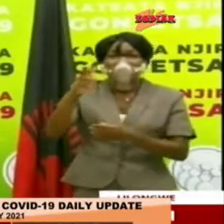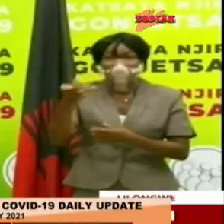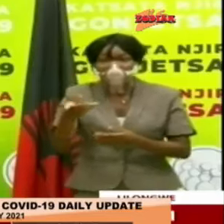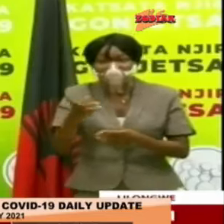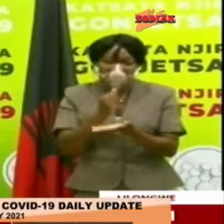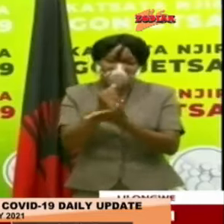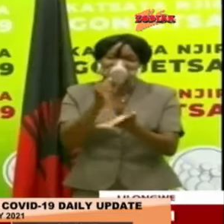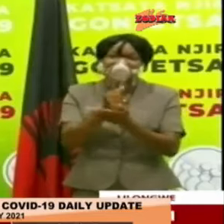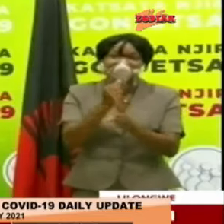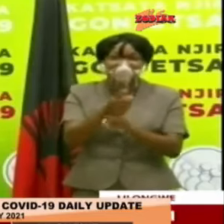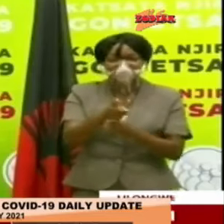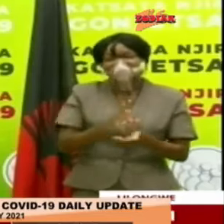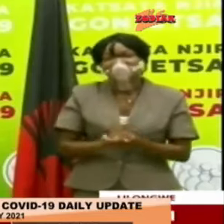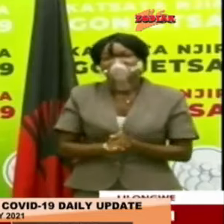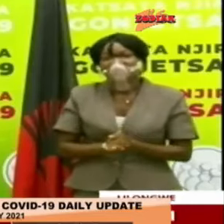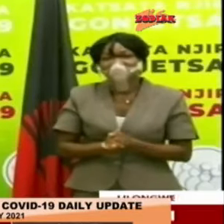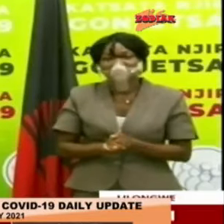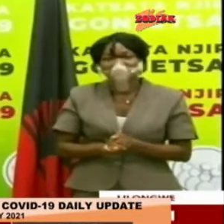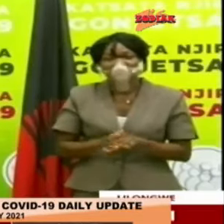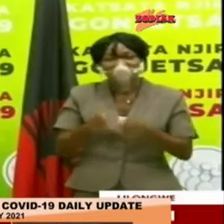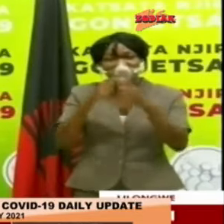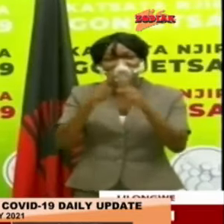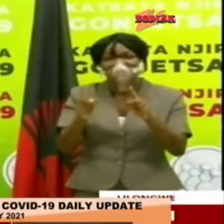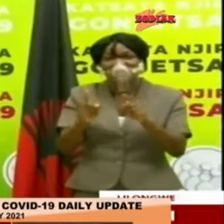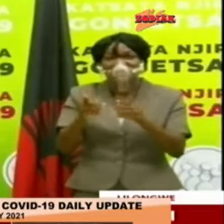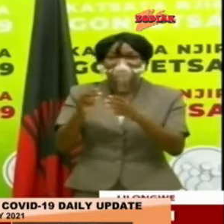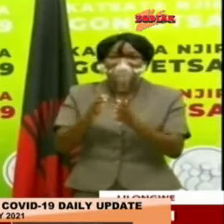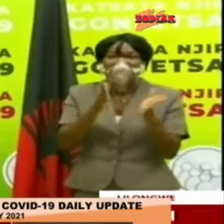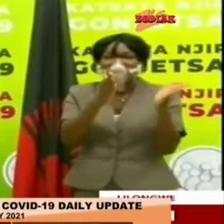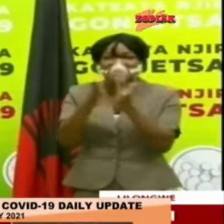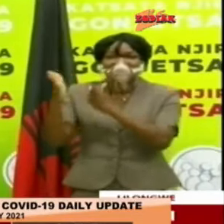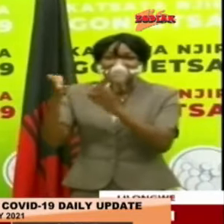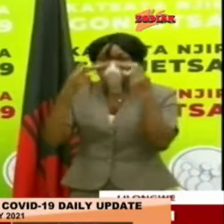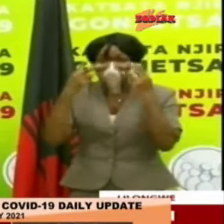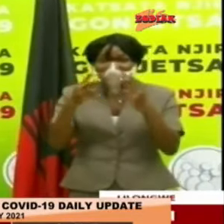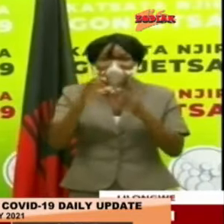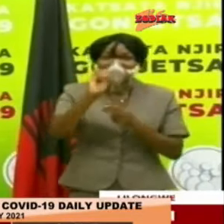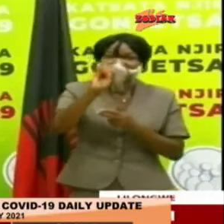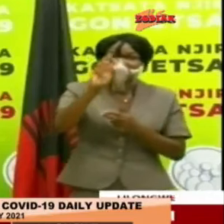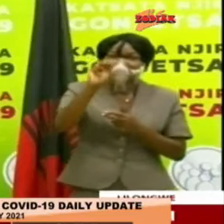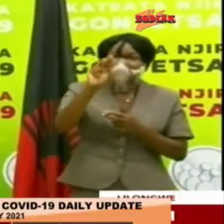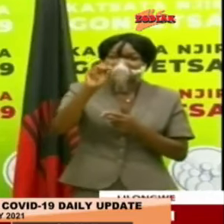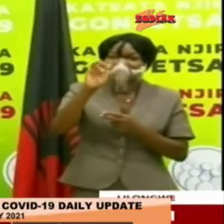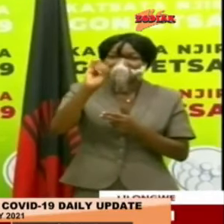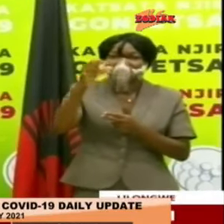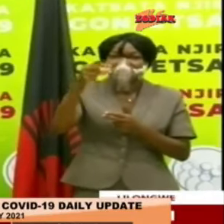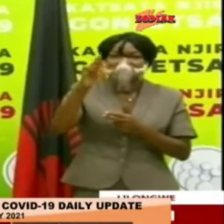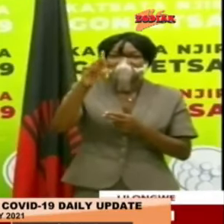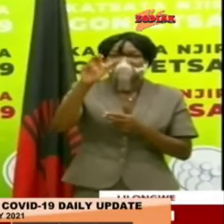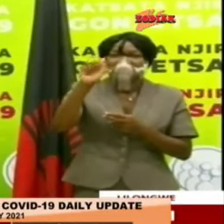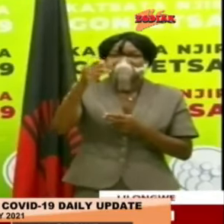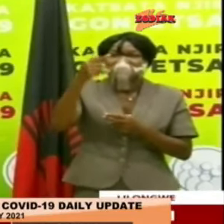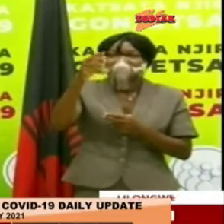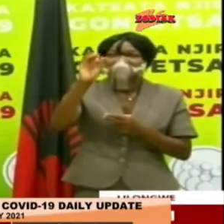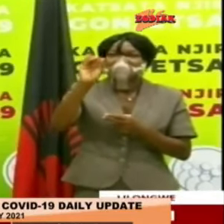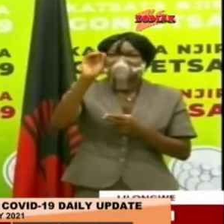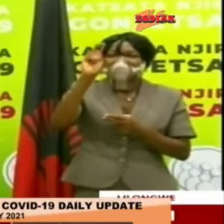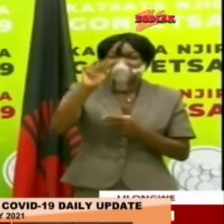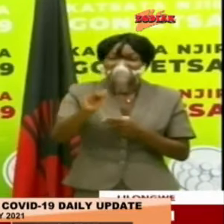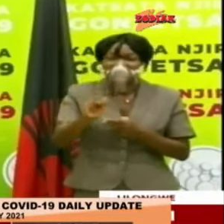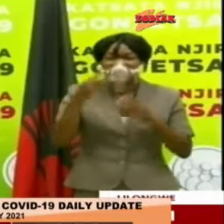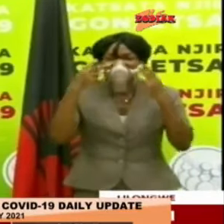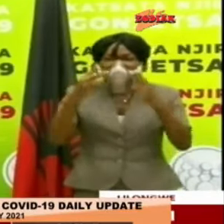vajani magwira ntchito ndi immigration maborders mwathu mmene anthu timalovera kumakhala immigration kumene koko